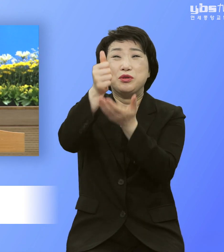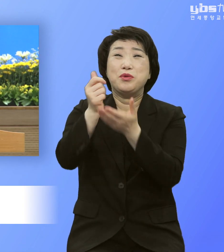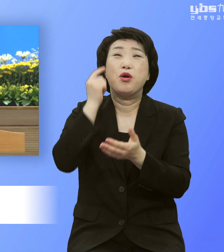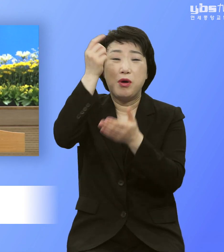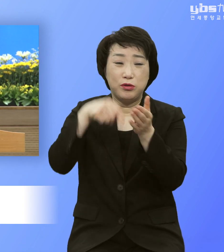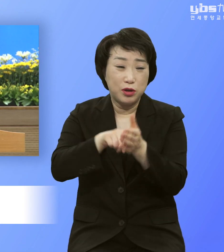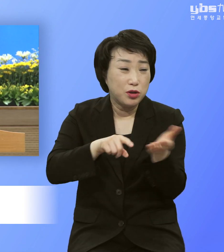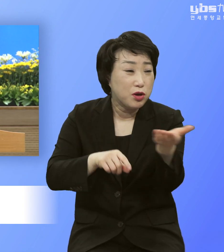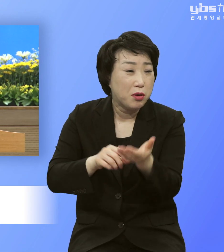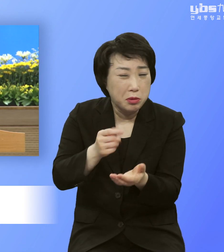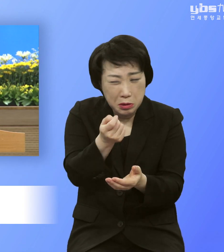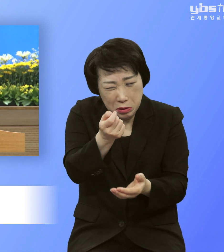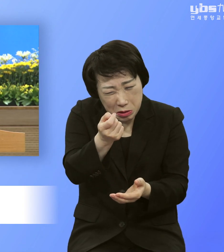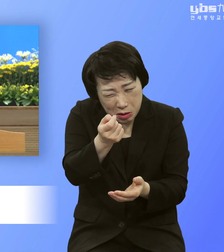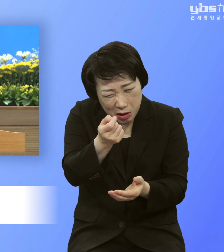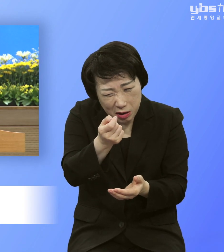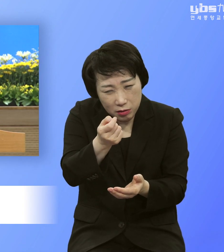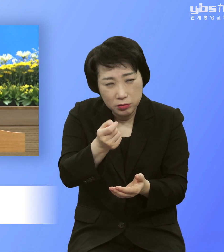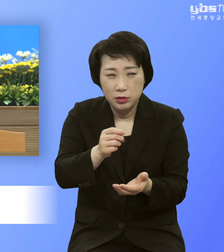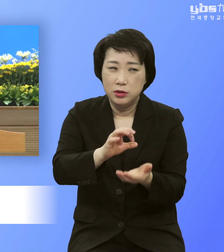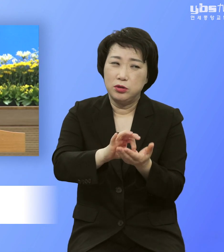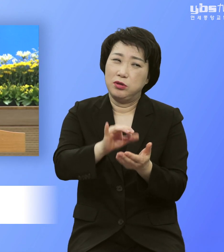위해서는 전혀